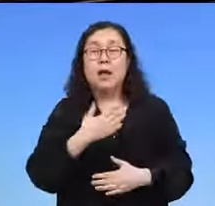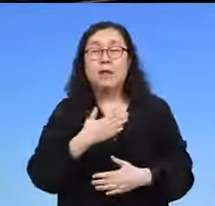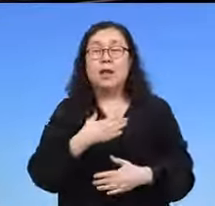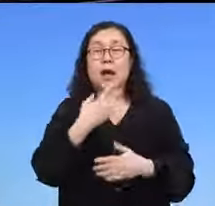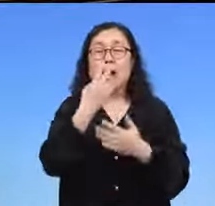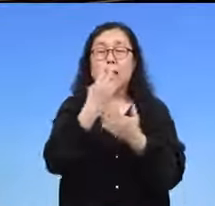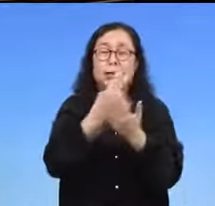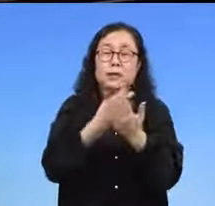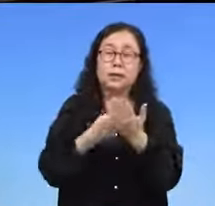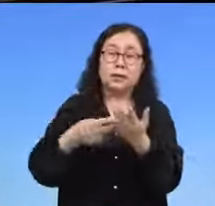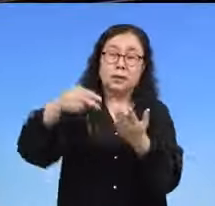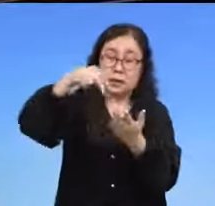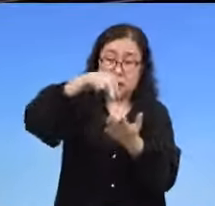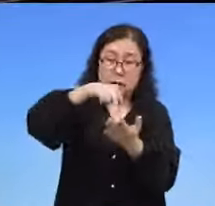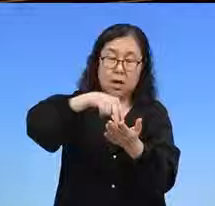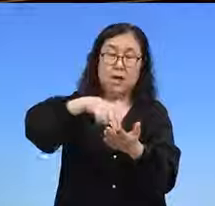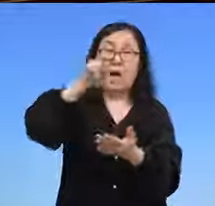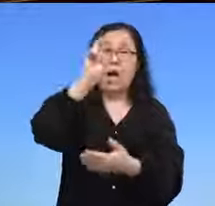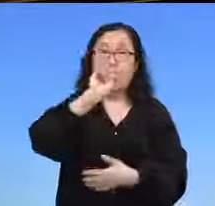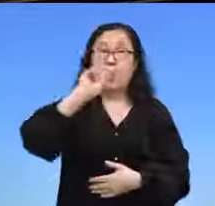나는 일어나 노래하리.